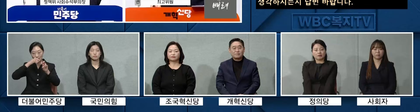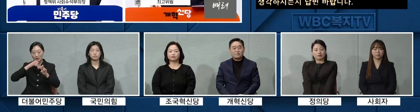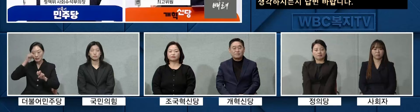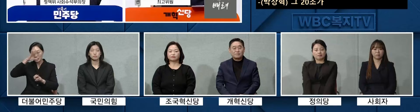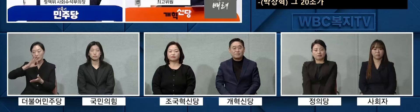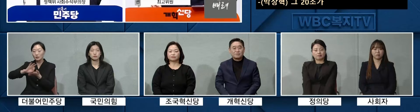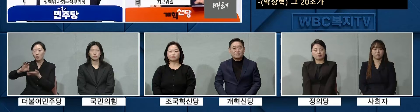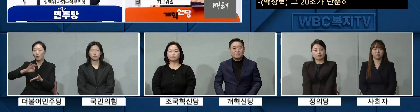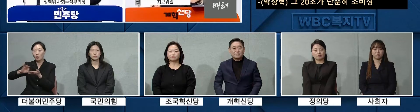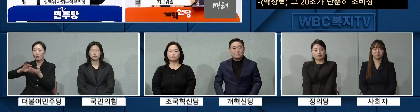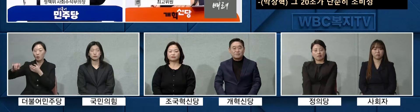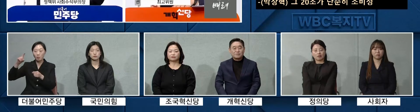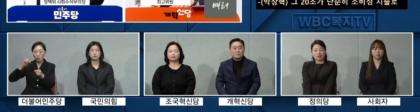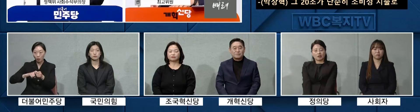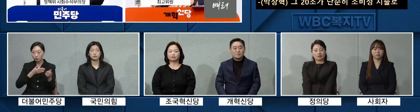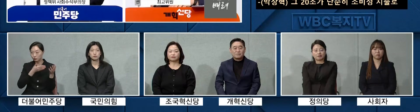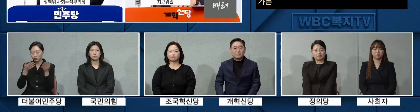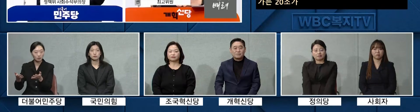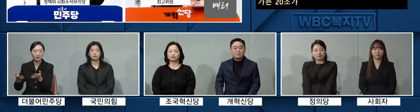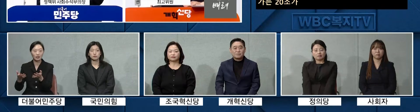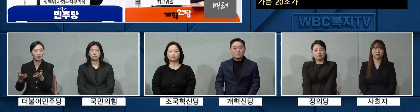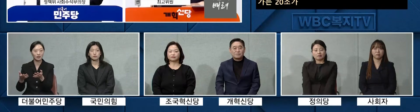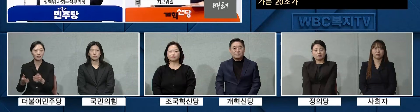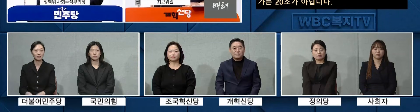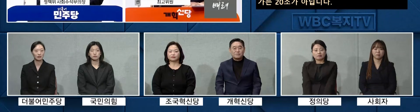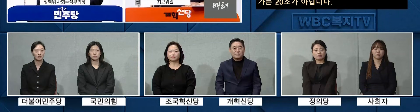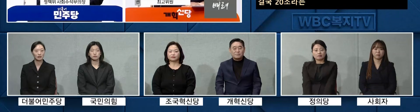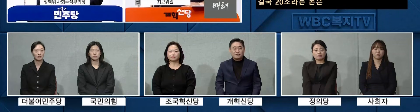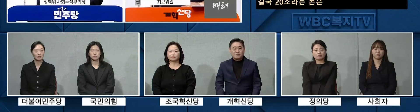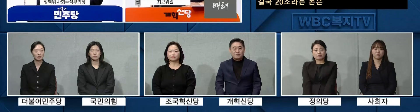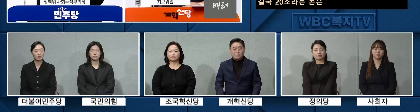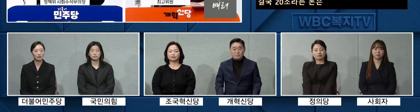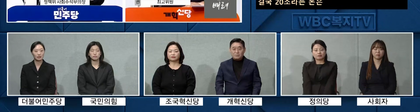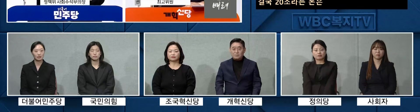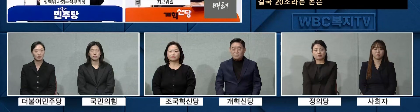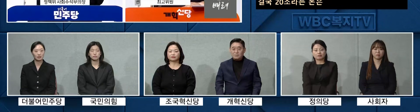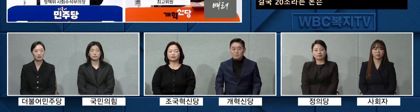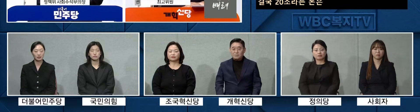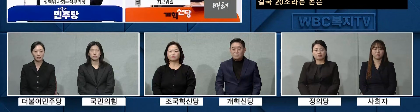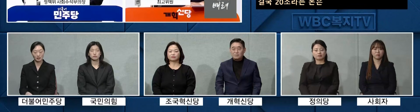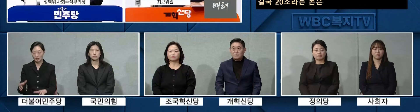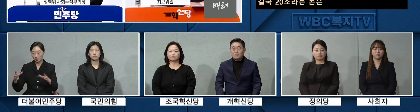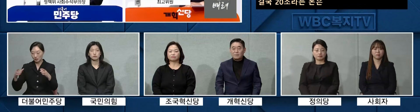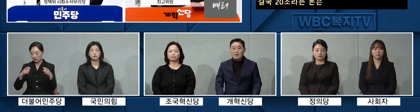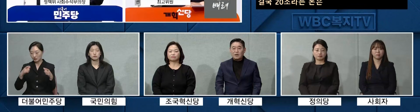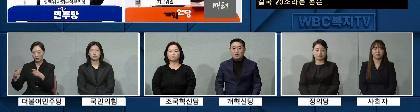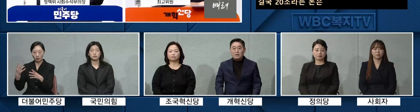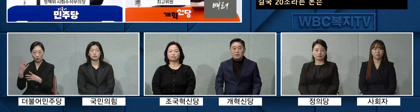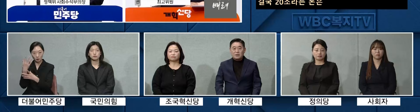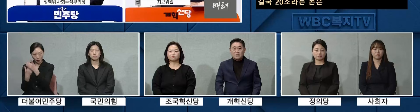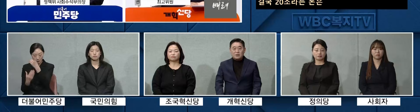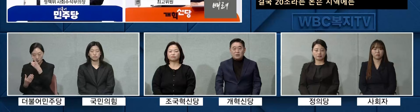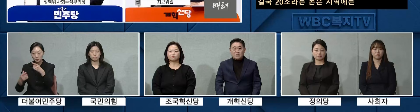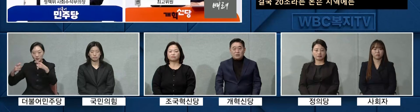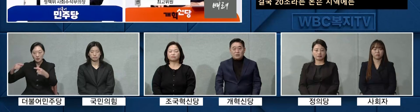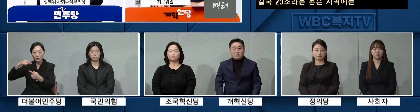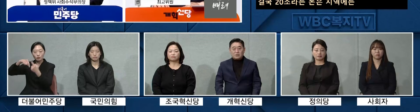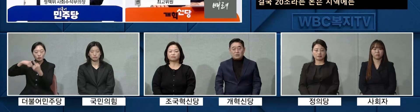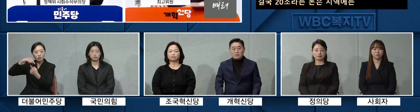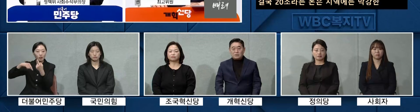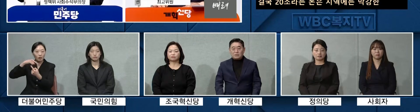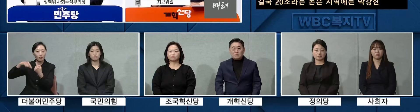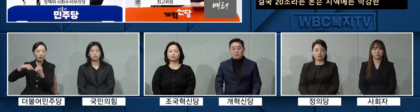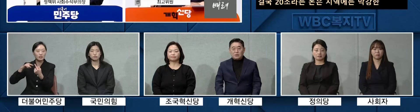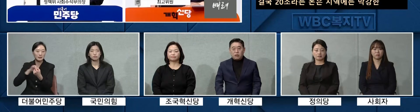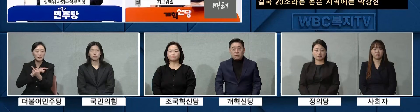20조가 아닙니다. 결국 20조라는 돈은 지역에는 막대한 돈이고요. 결국 그런 투자를